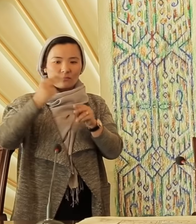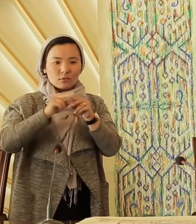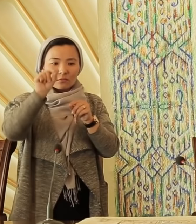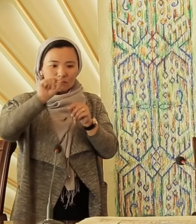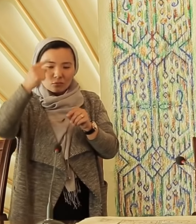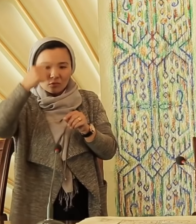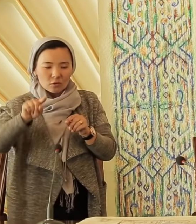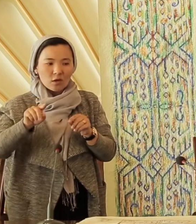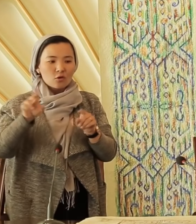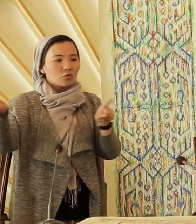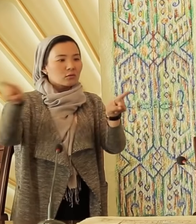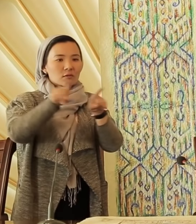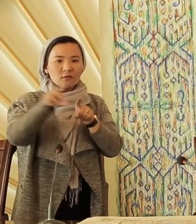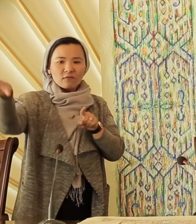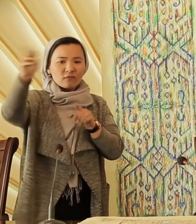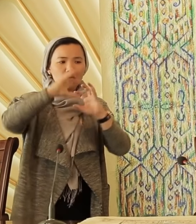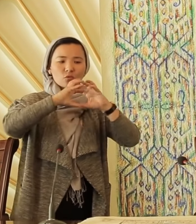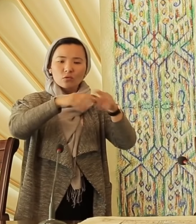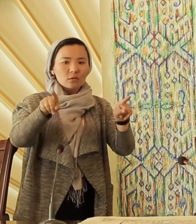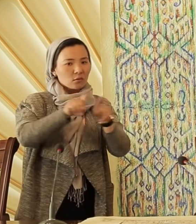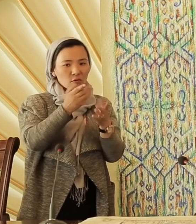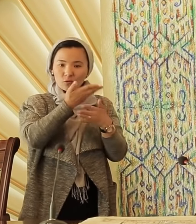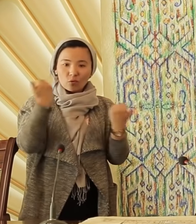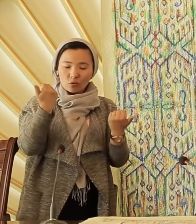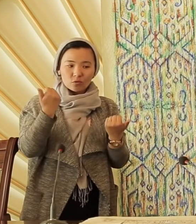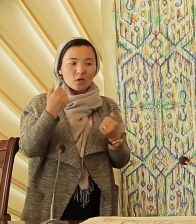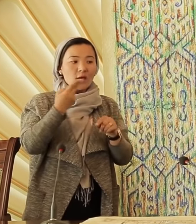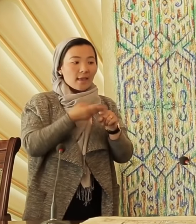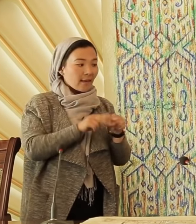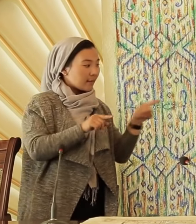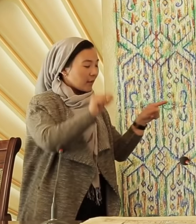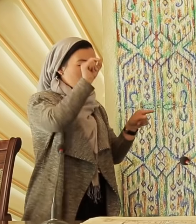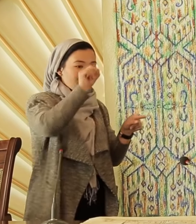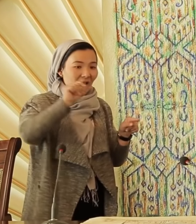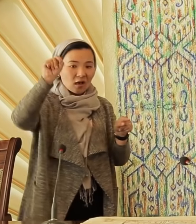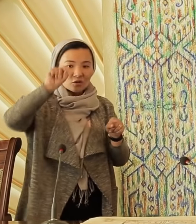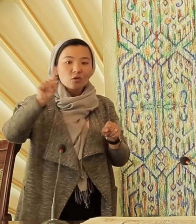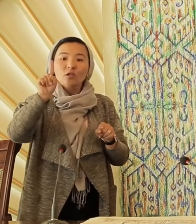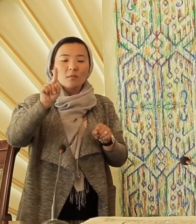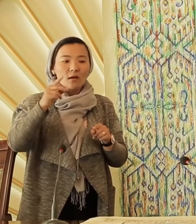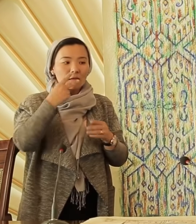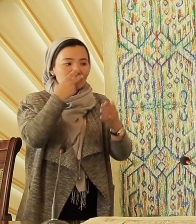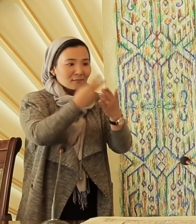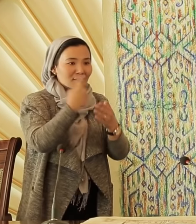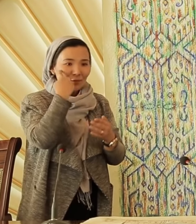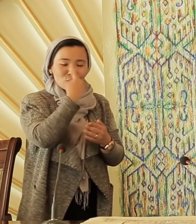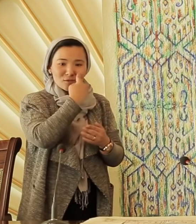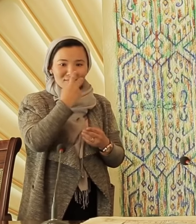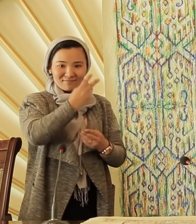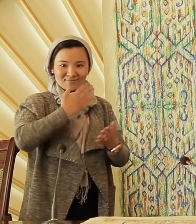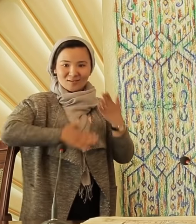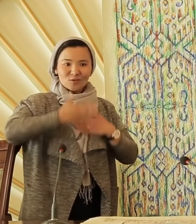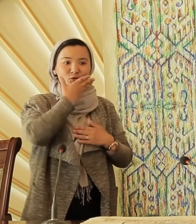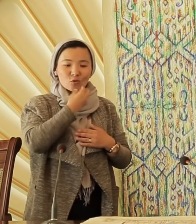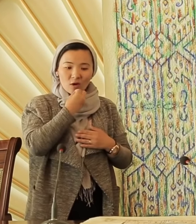naqshinigorlarimiz dunyoni hech bir joyda bo'lmagan naqshinigor. Bu naqshlar birinchidan ko'zimizni quvontiradi.